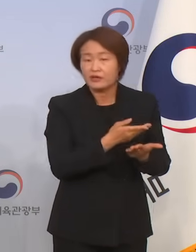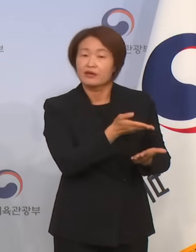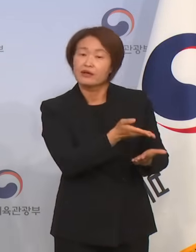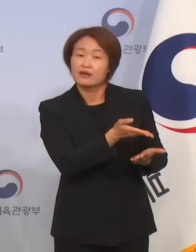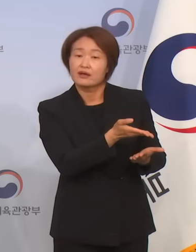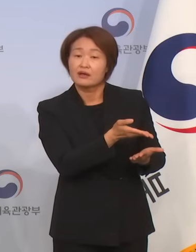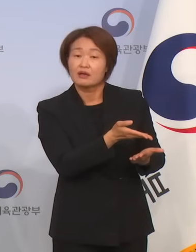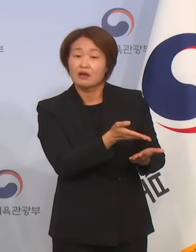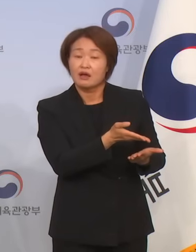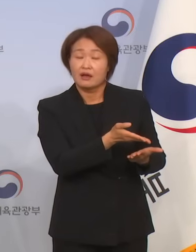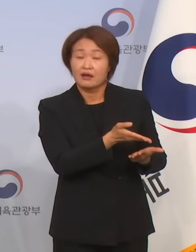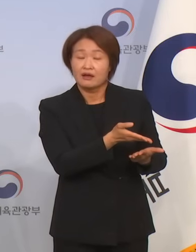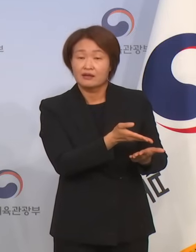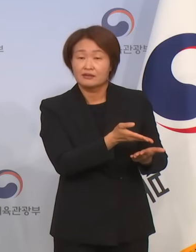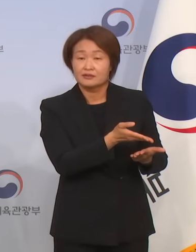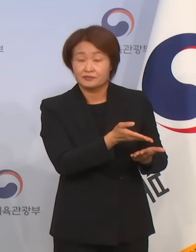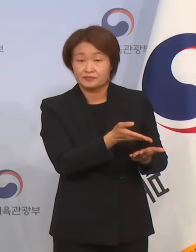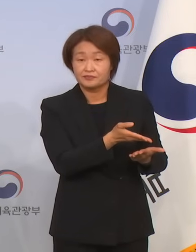그 누구보다도